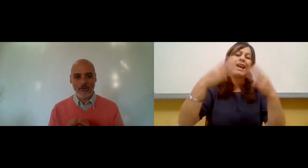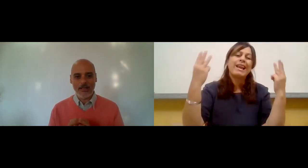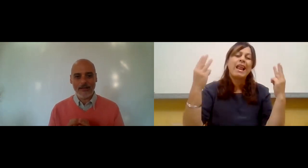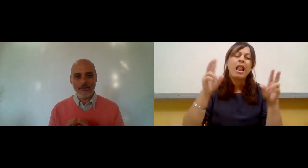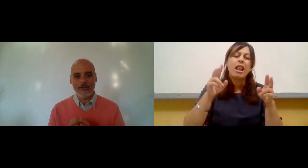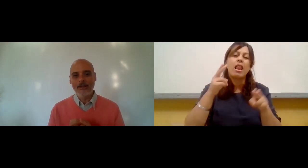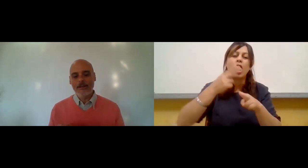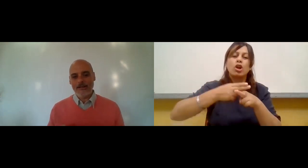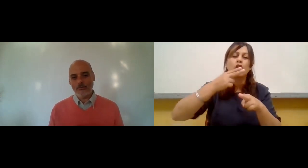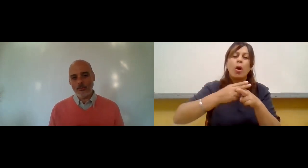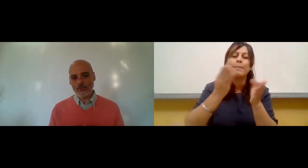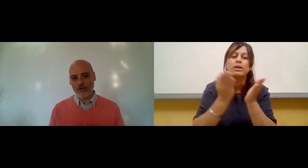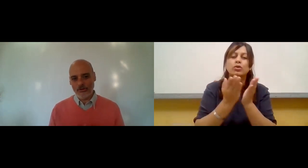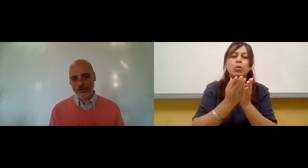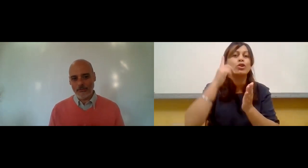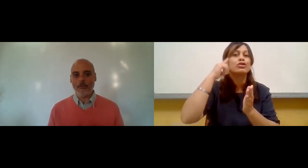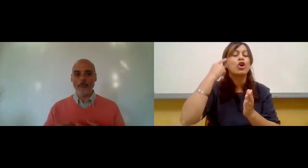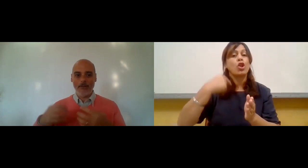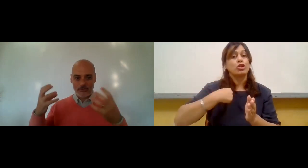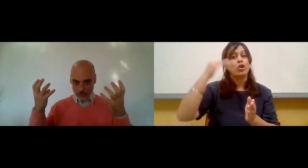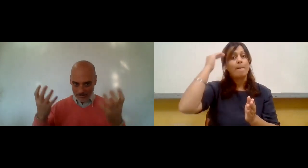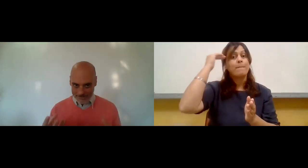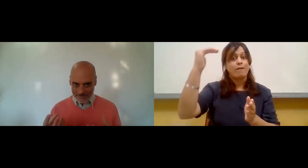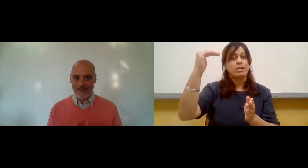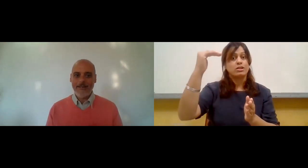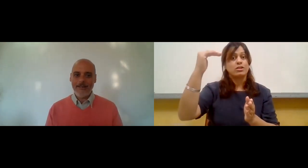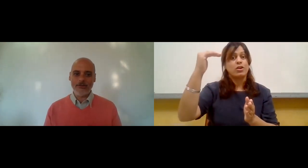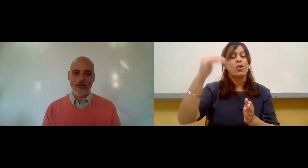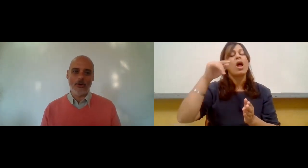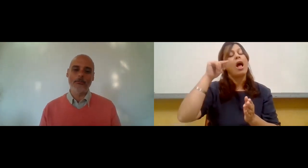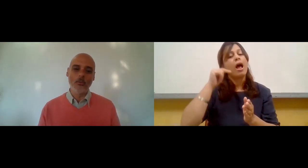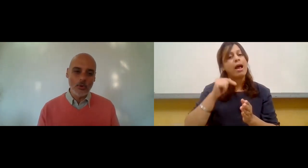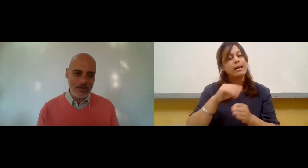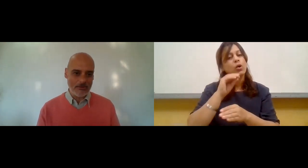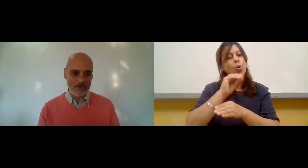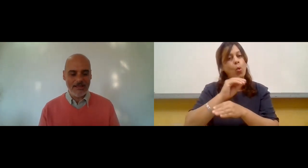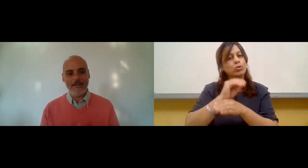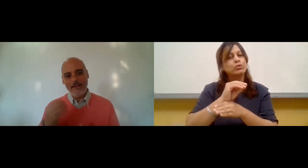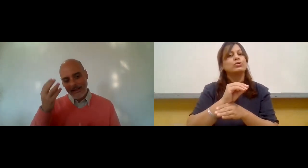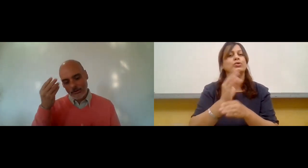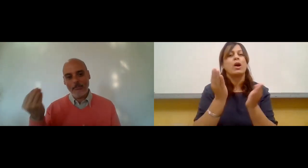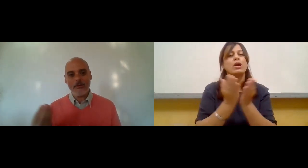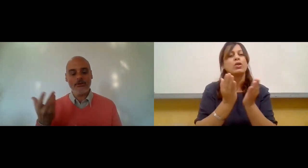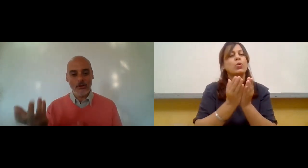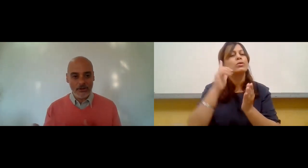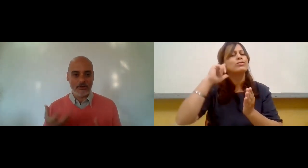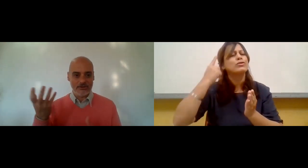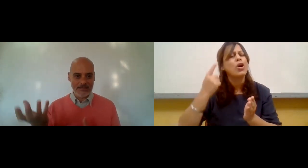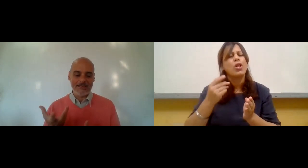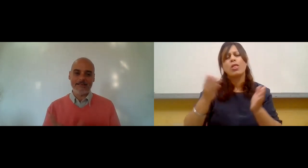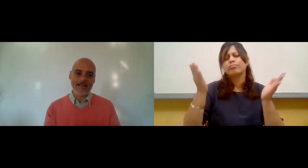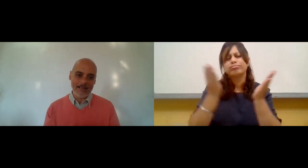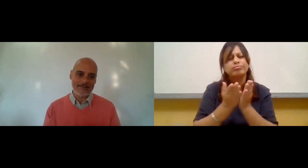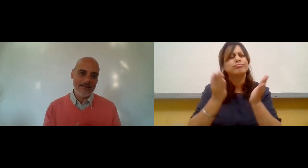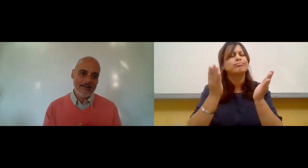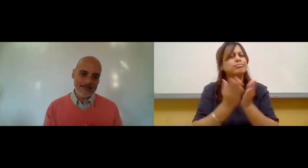que yo me hago cargo, que es un curso donde, bueno, vemos justamente esto con mucha profundidad, estos marcos teóricos que